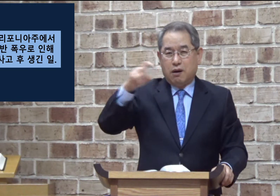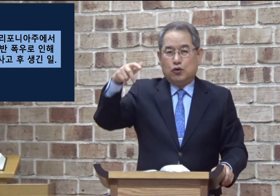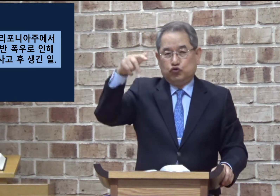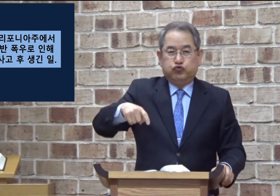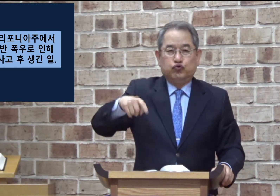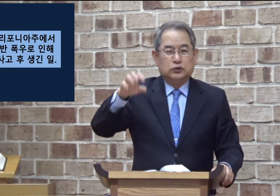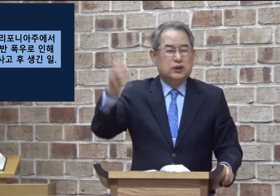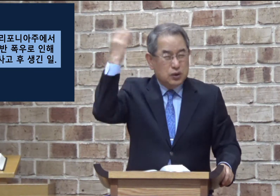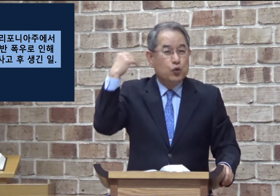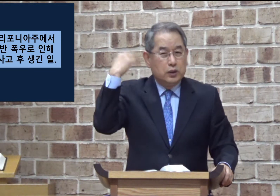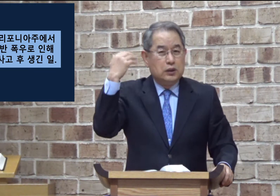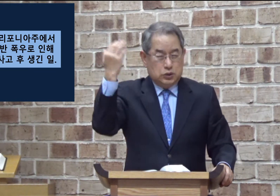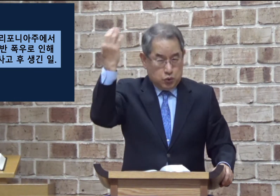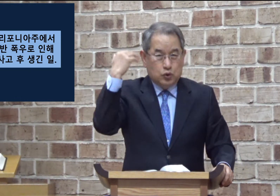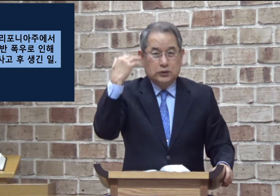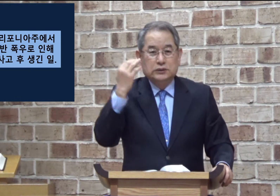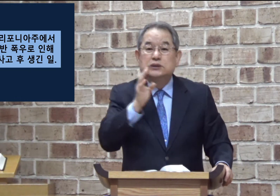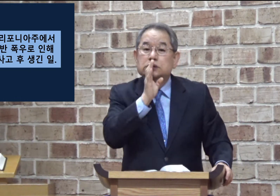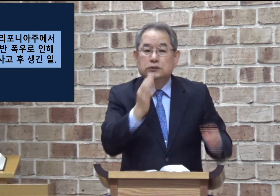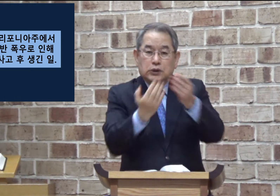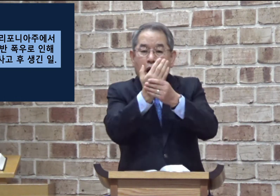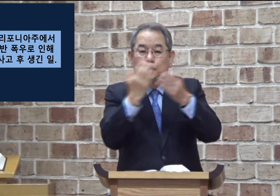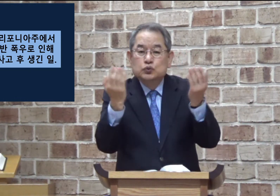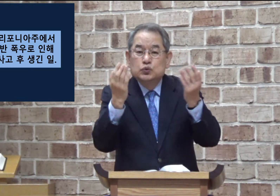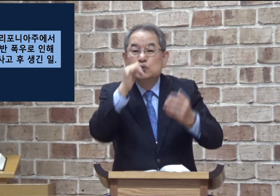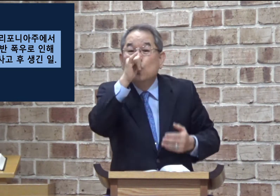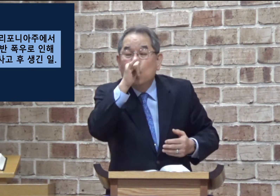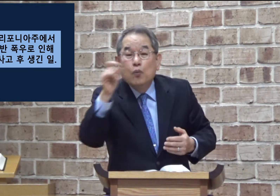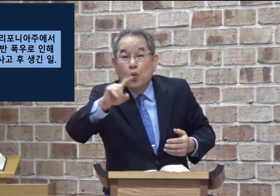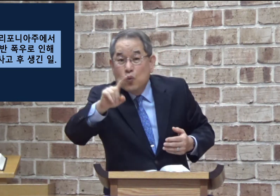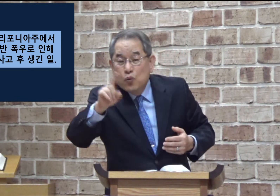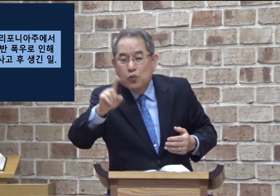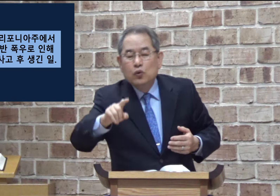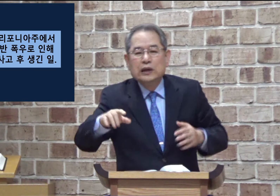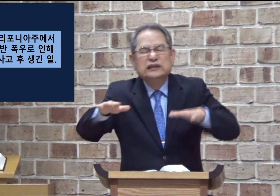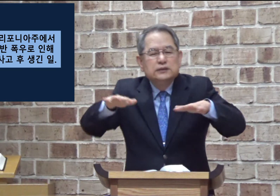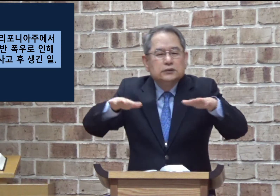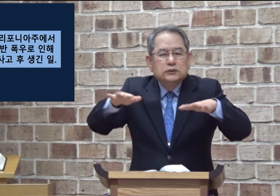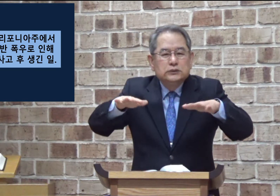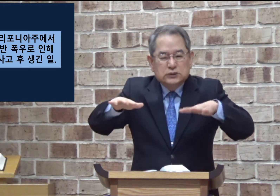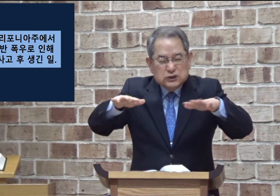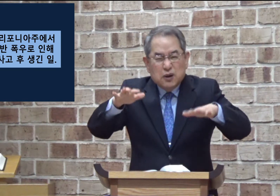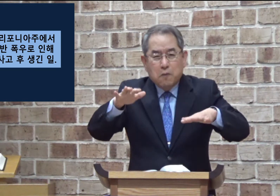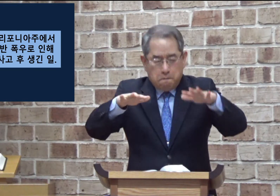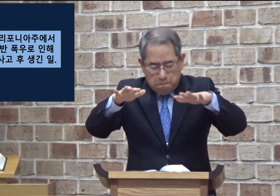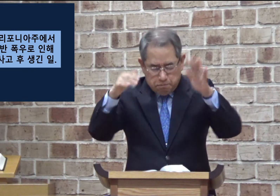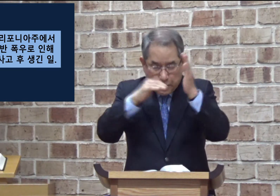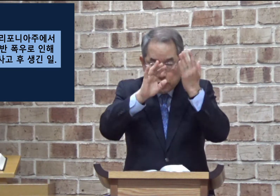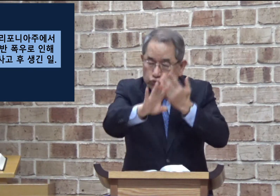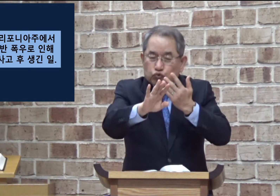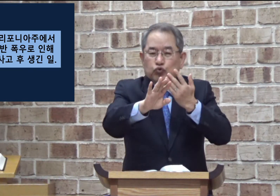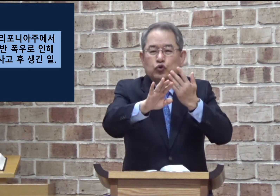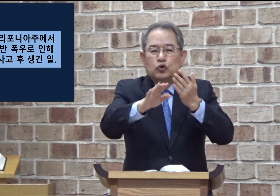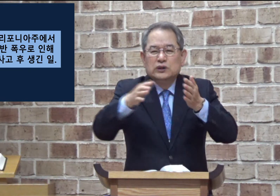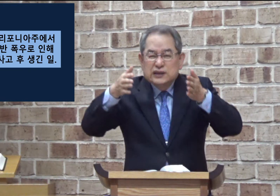지진을 동반한 폭우로 정말 있었던 그런 산사태 사고 생긴